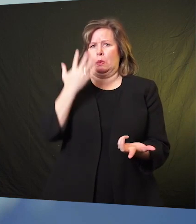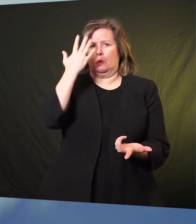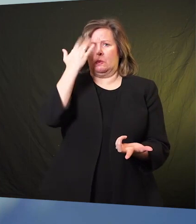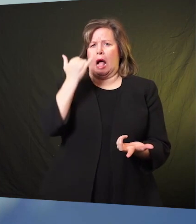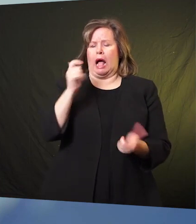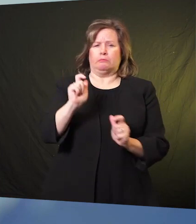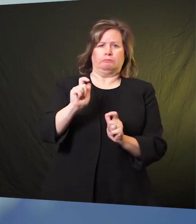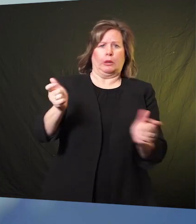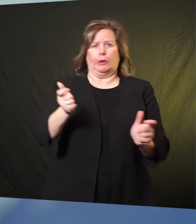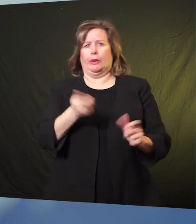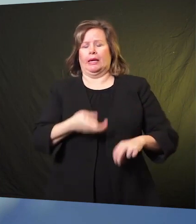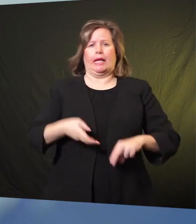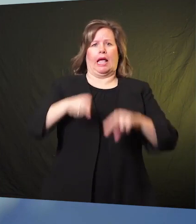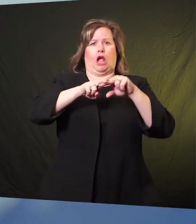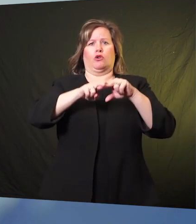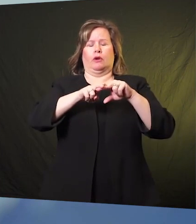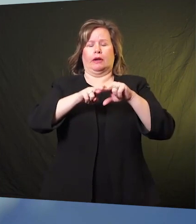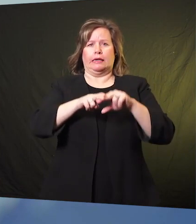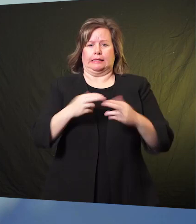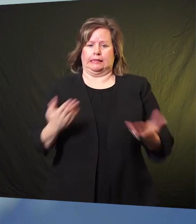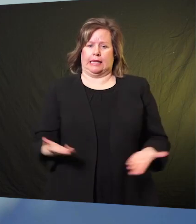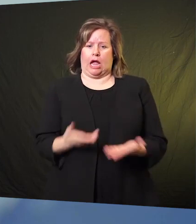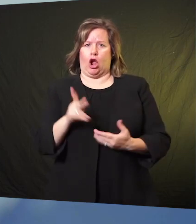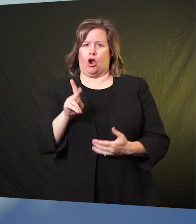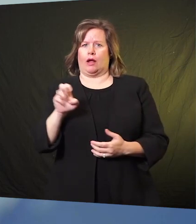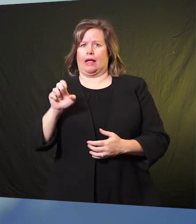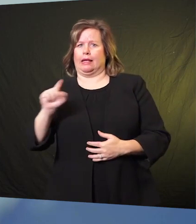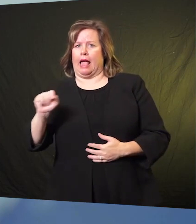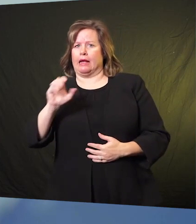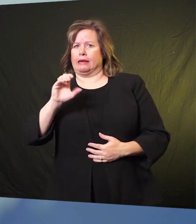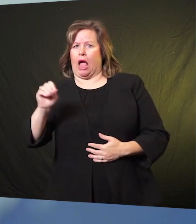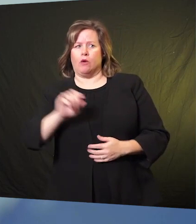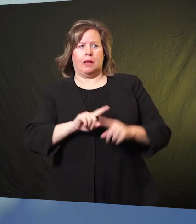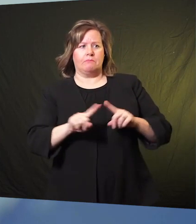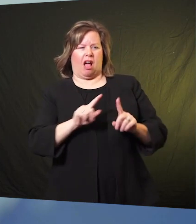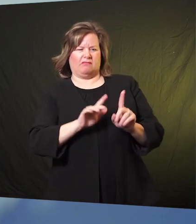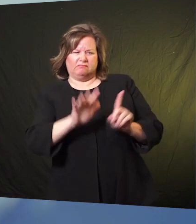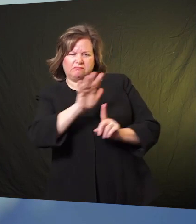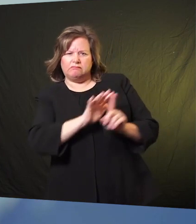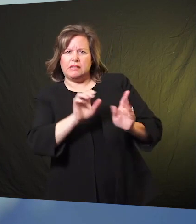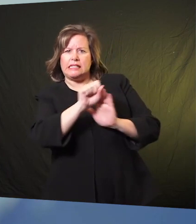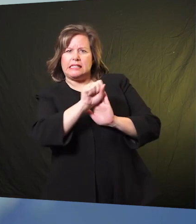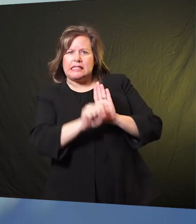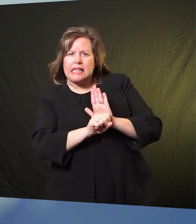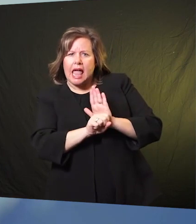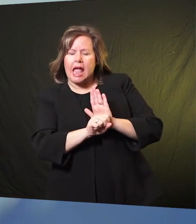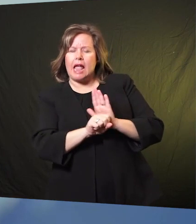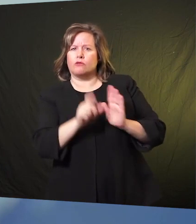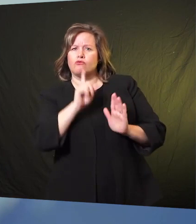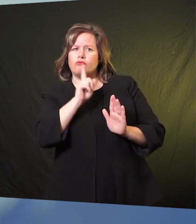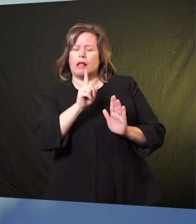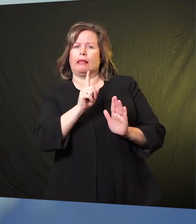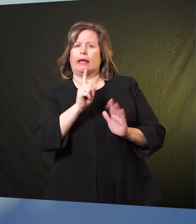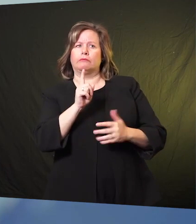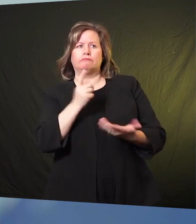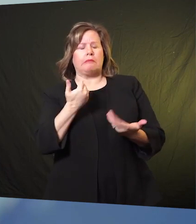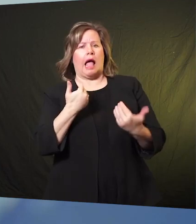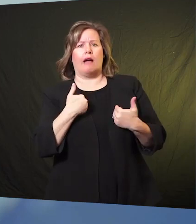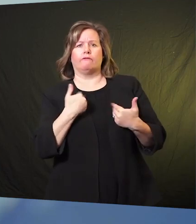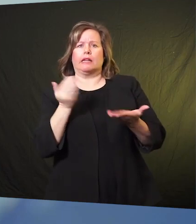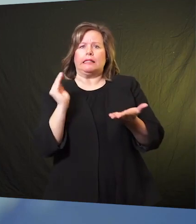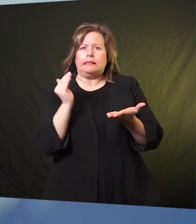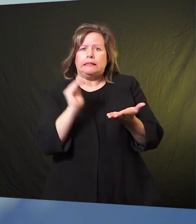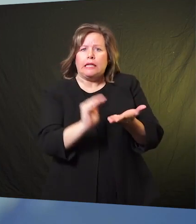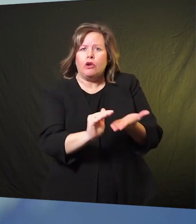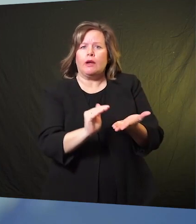o el estado en general están viendo un disminución gradual en los casos hay un par de respuestas de